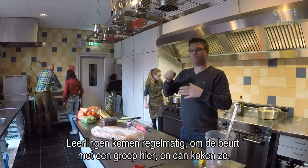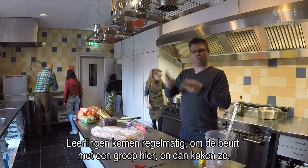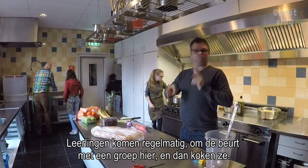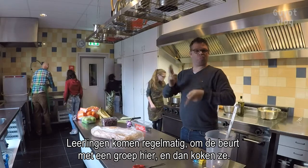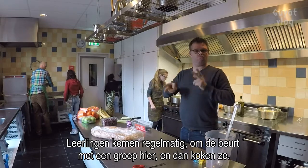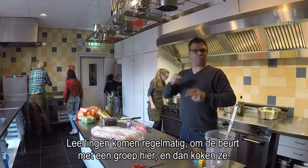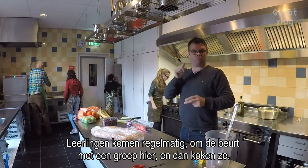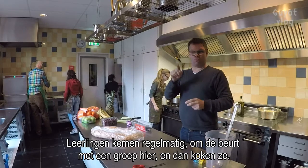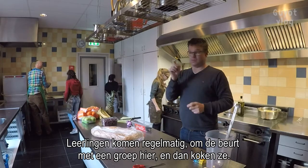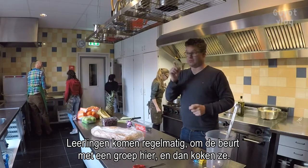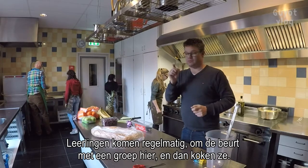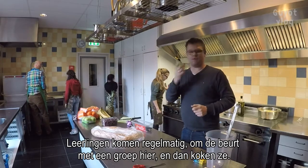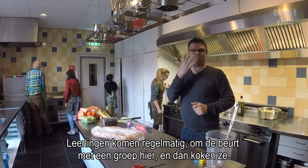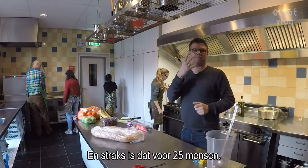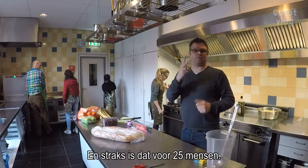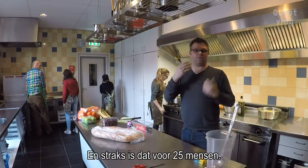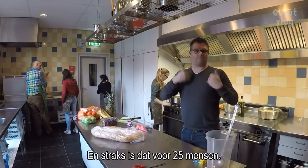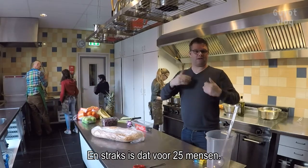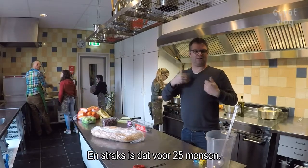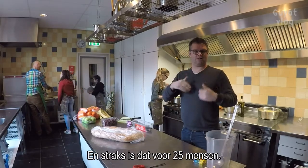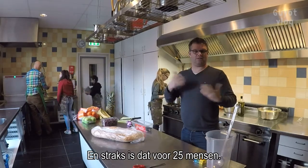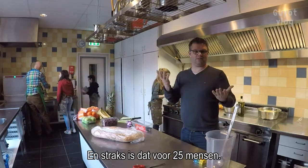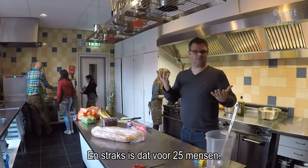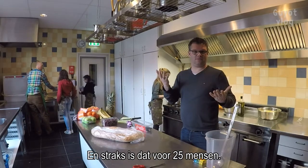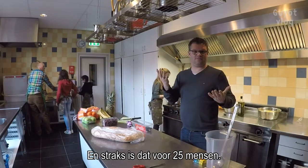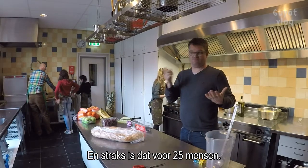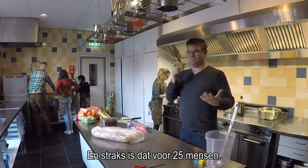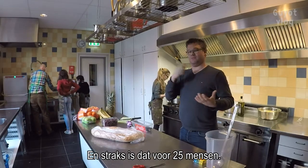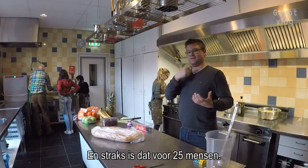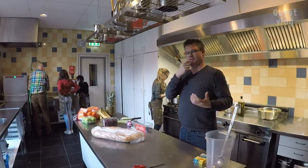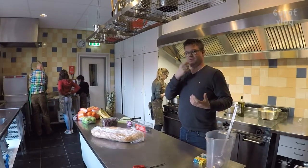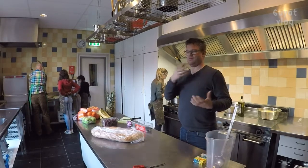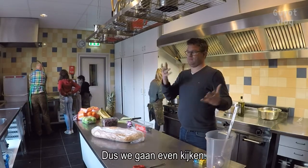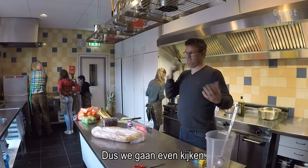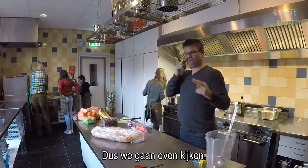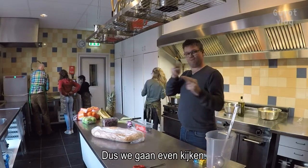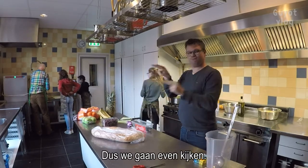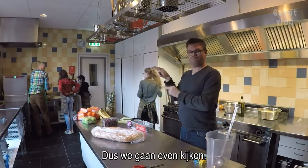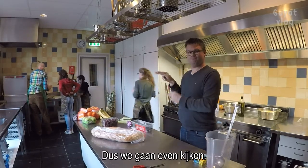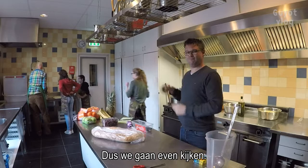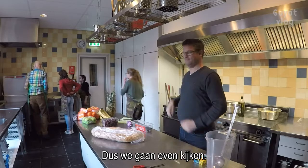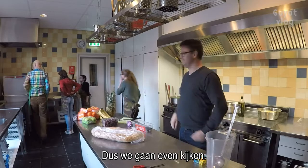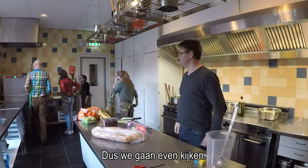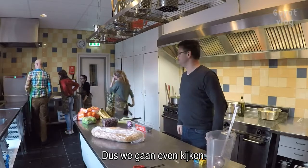hier en dan koken ze. En straks is het voor 25 mensen. Dus dan gaan we even kijken.